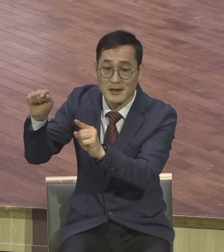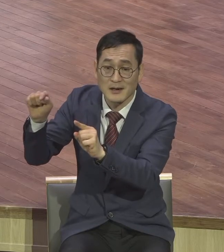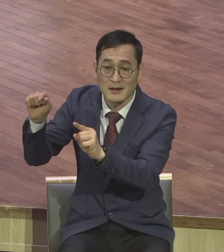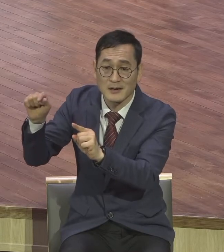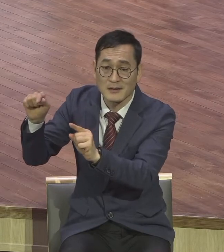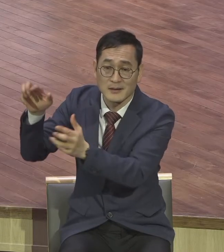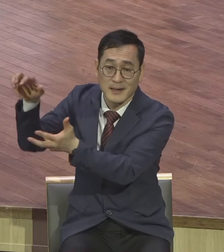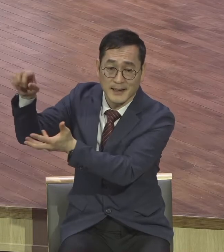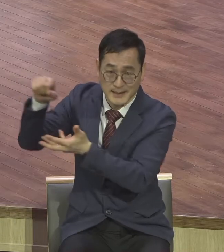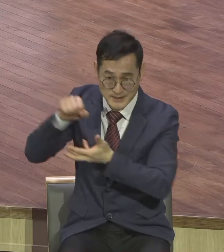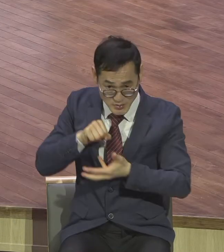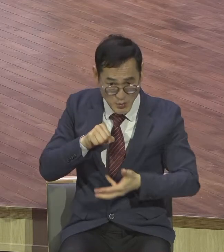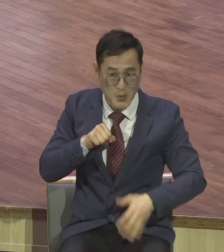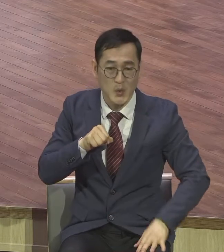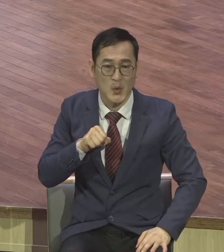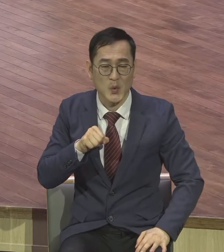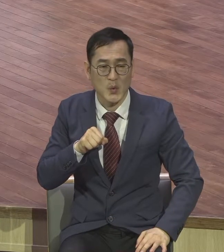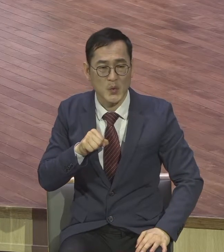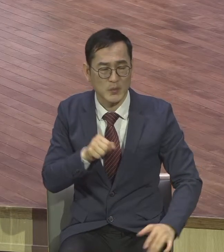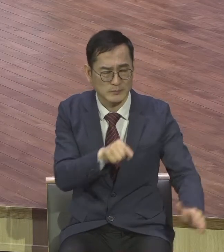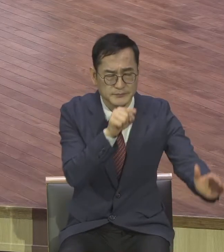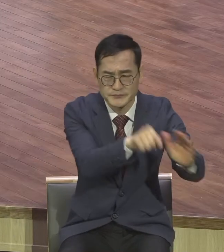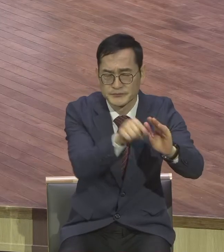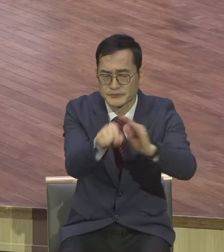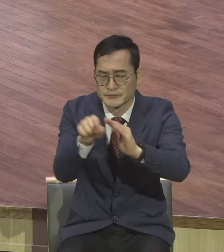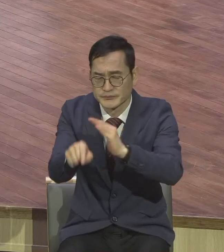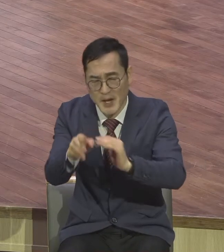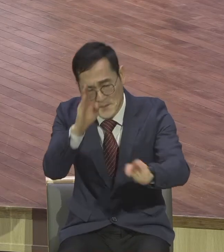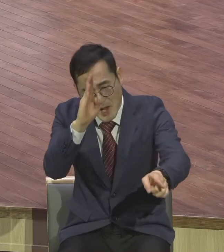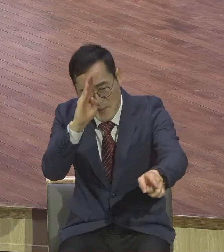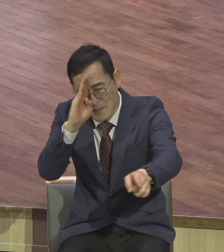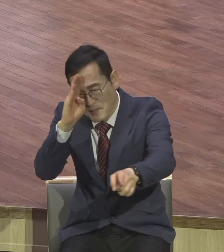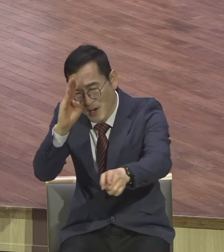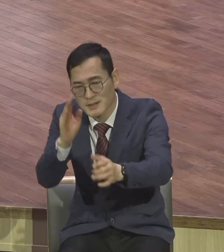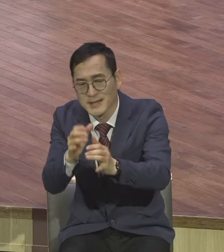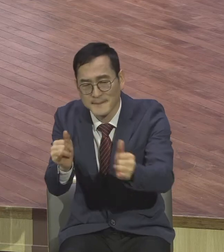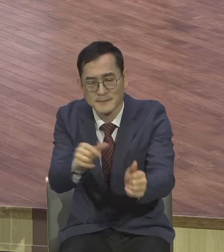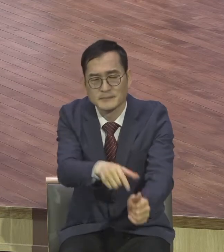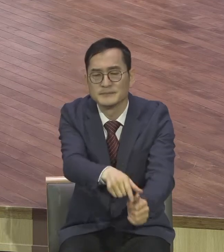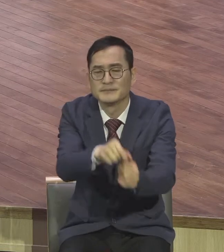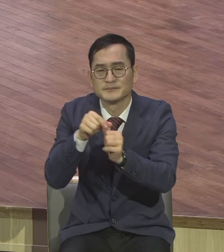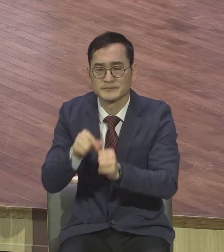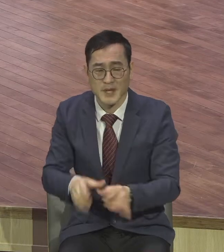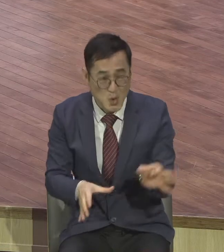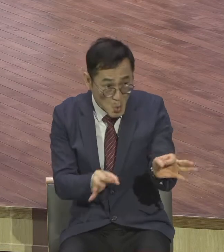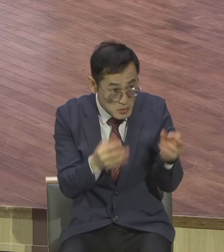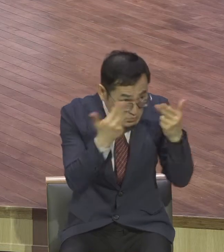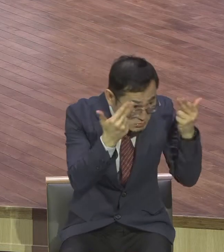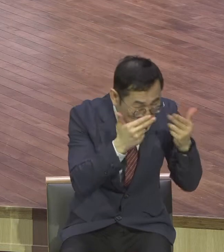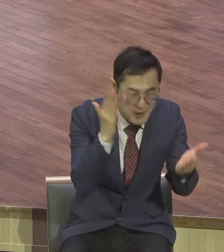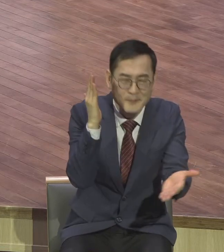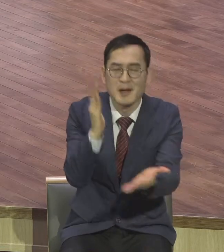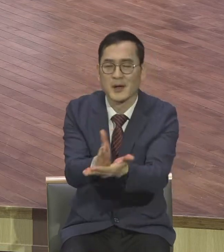감동해야 하는 것입니다 현장 돈에만 눈이 불꺼가지고 돈 되는 것만 쳐다보지 말고